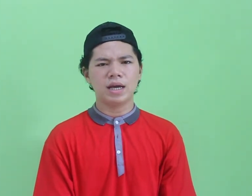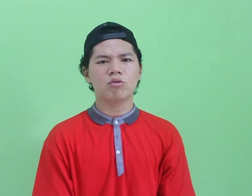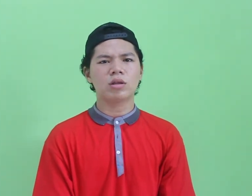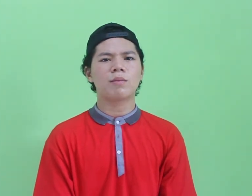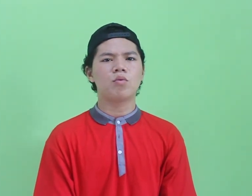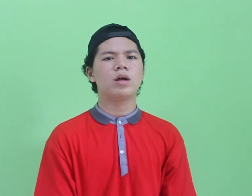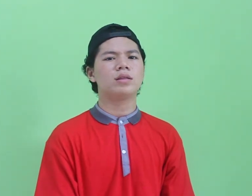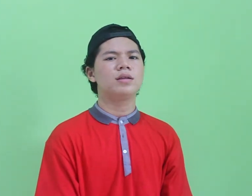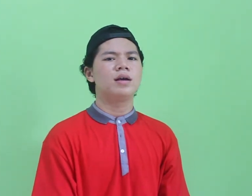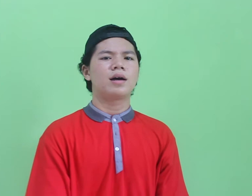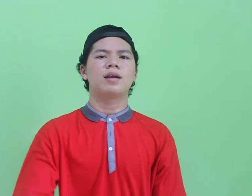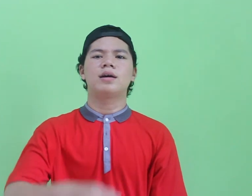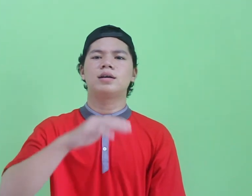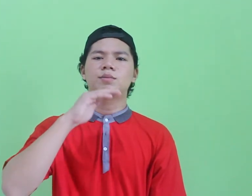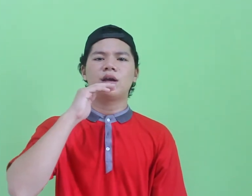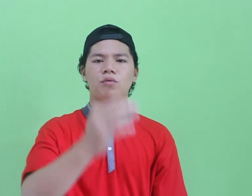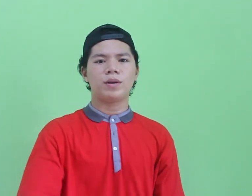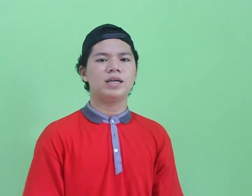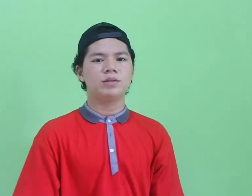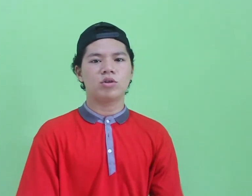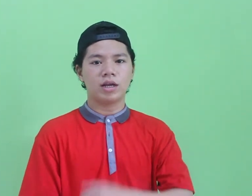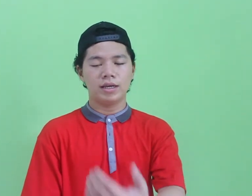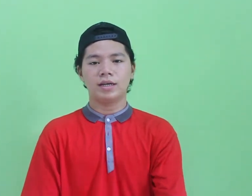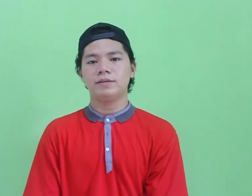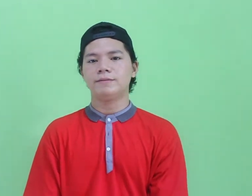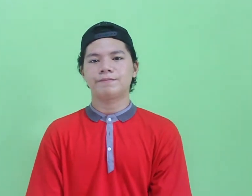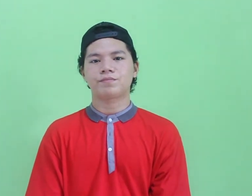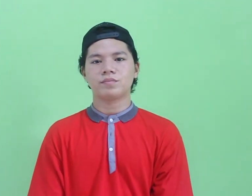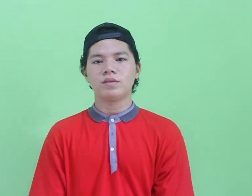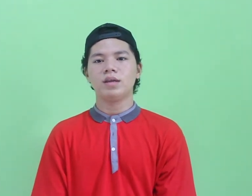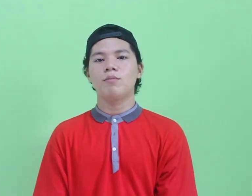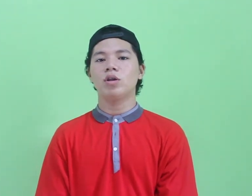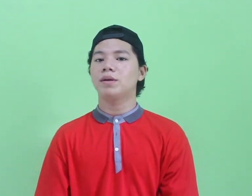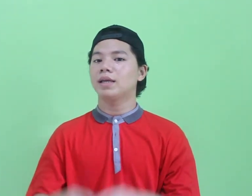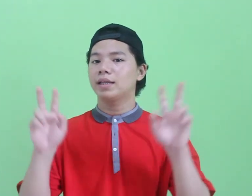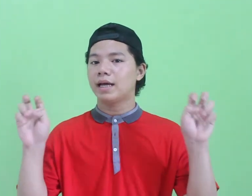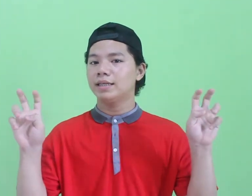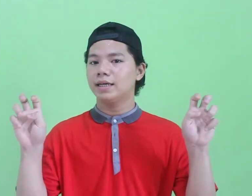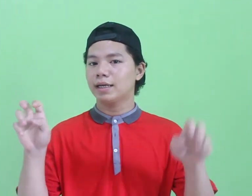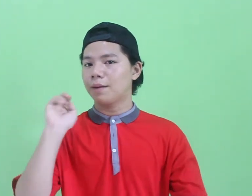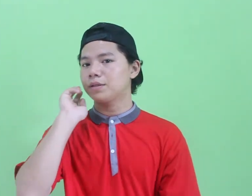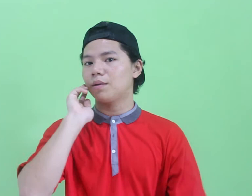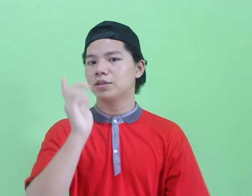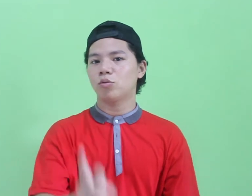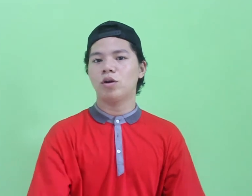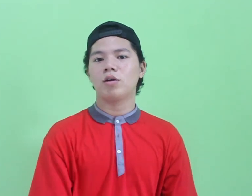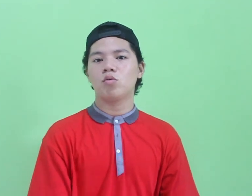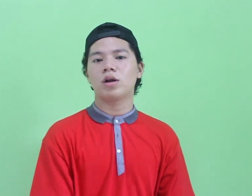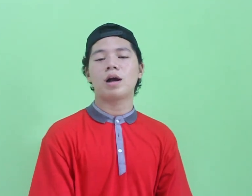aku tetap buat karena sebagai informasi aja buat kalian yang mungkin bertanya-tanya kenapa selama satu bulan aku kurang